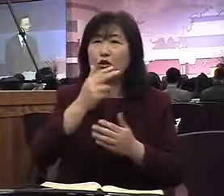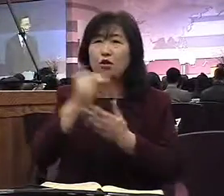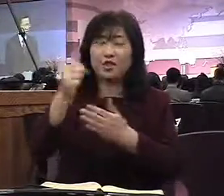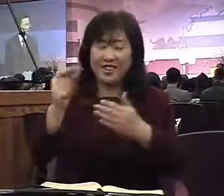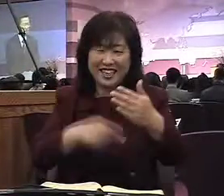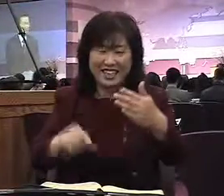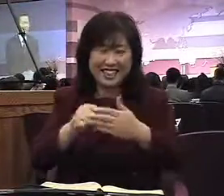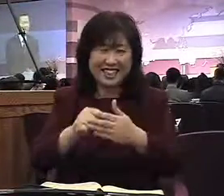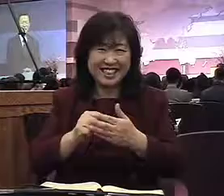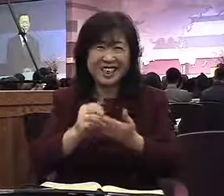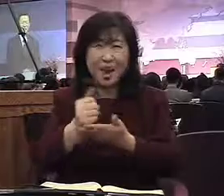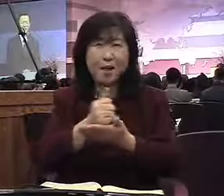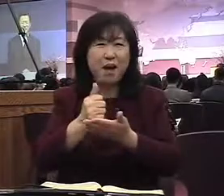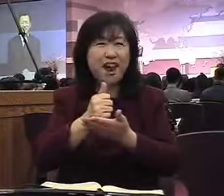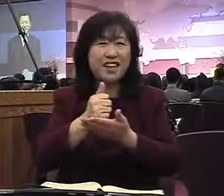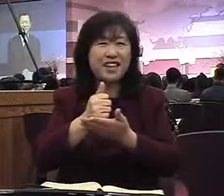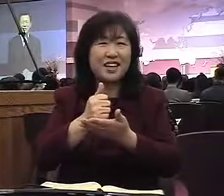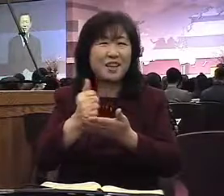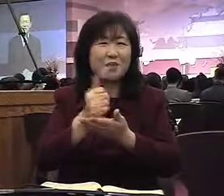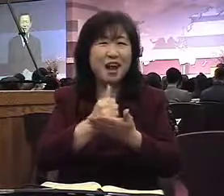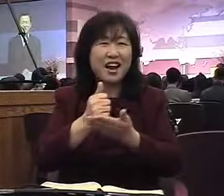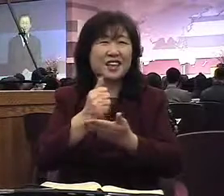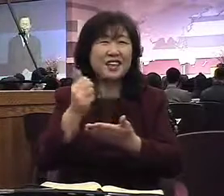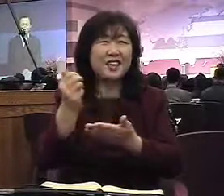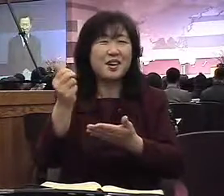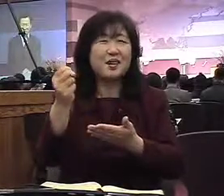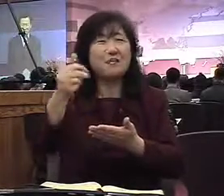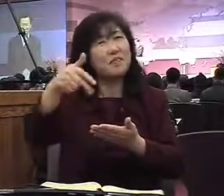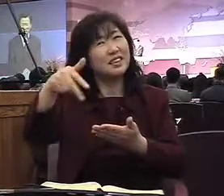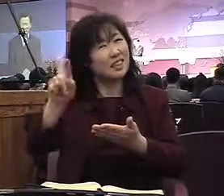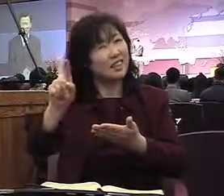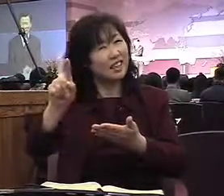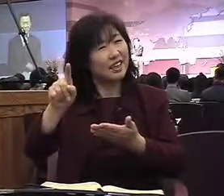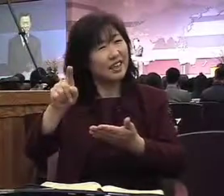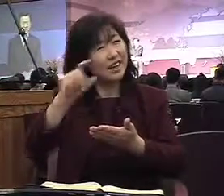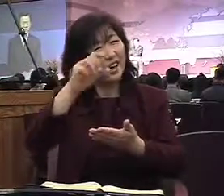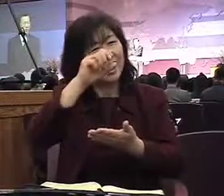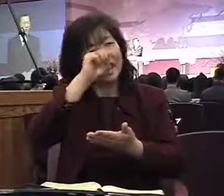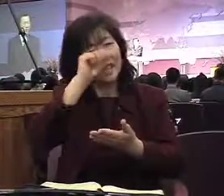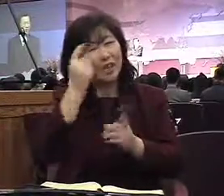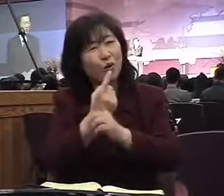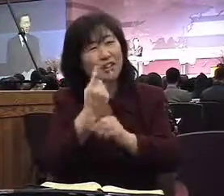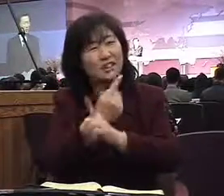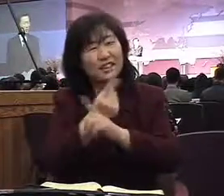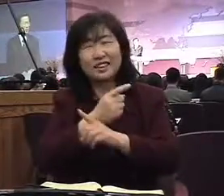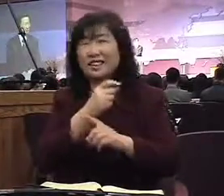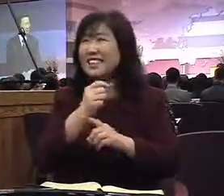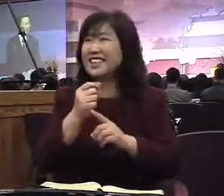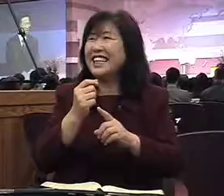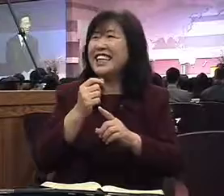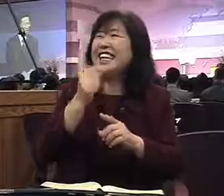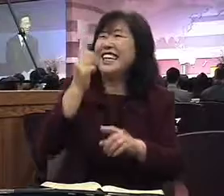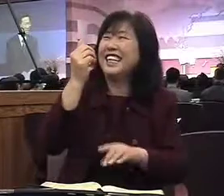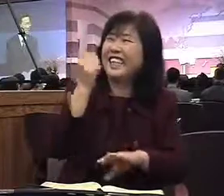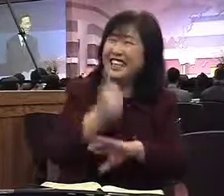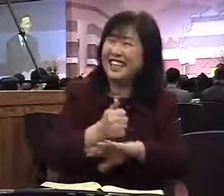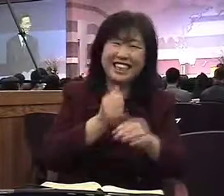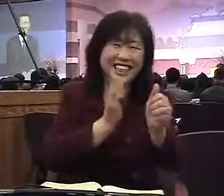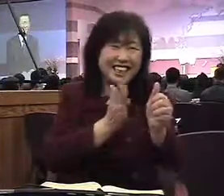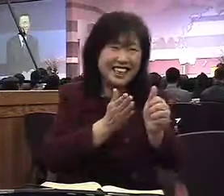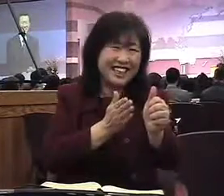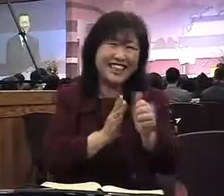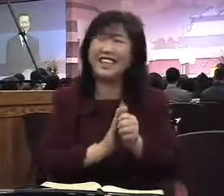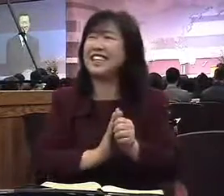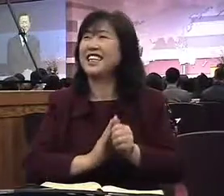열리시기를 바랍니다. 팔자 고치시는 2008년도 되시기를 바랍니다. 별로 고치시고 싶지